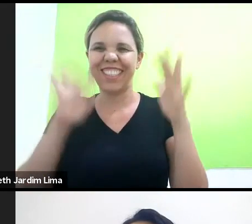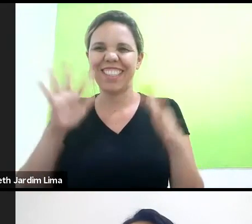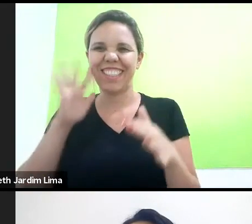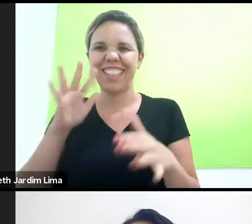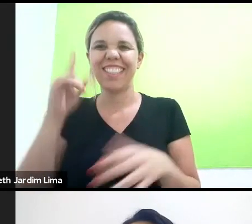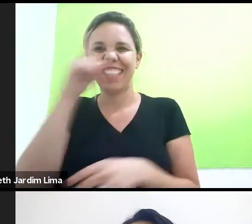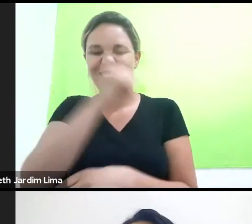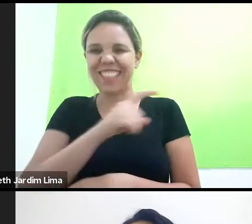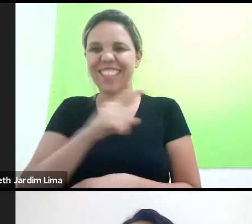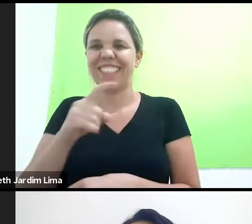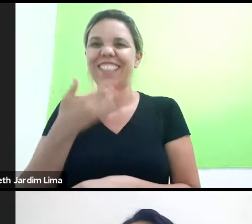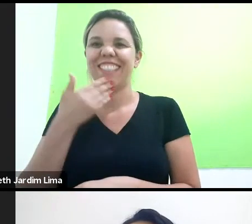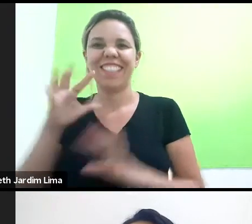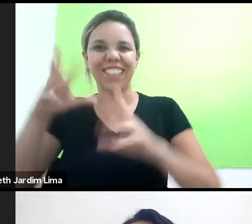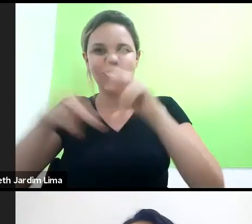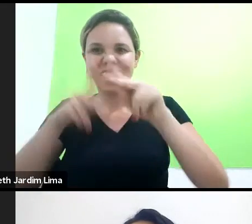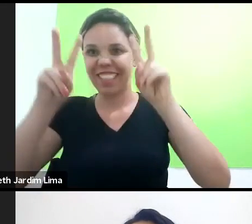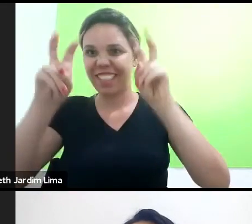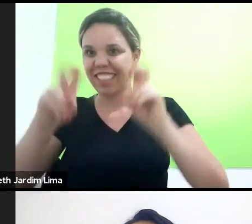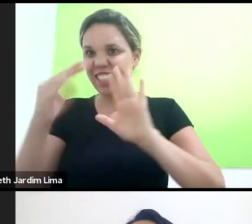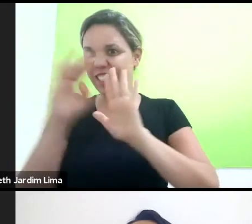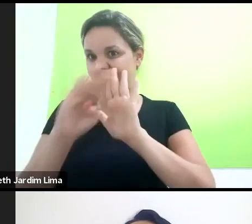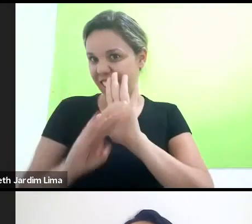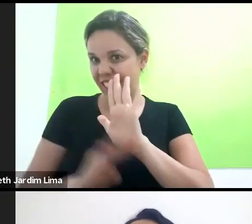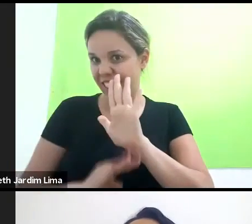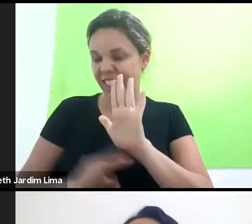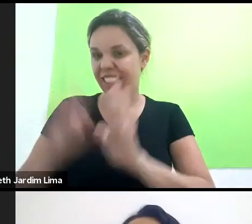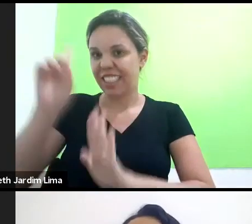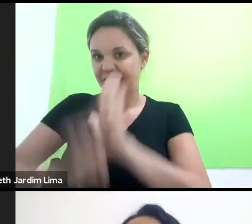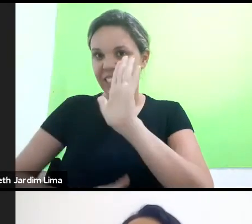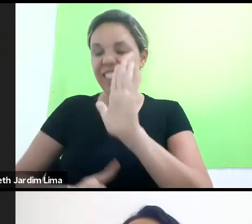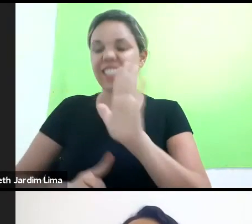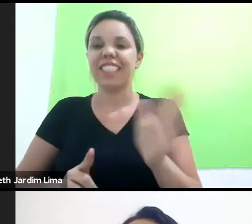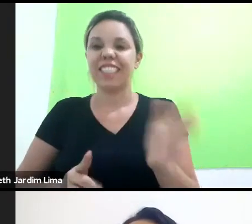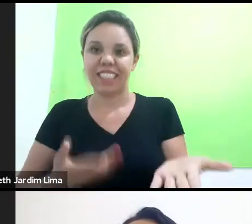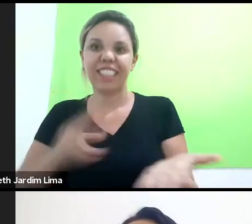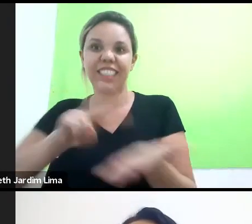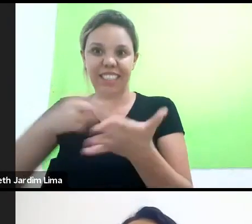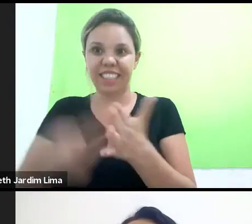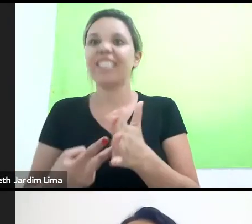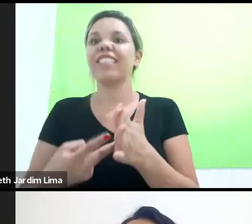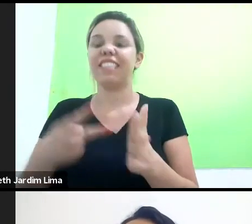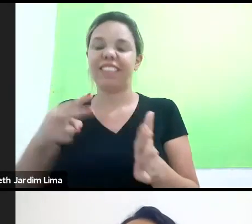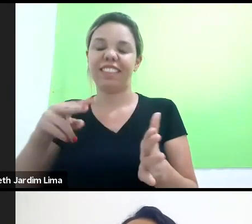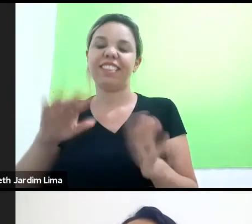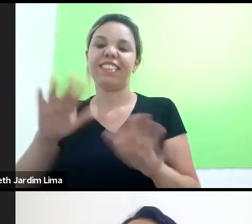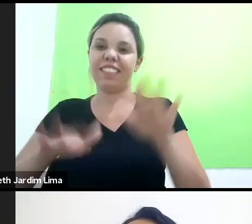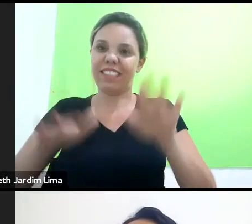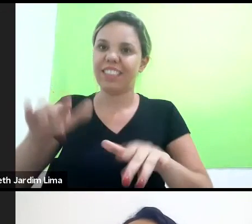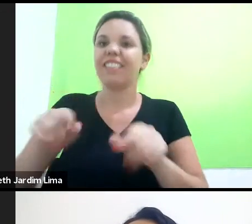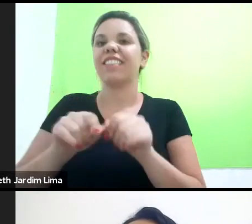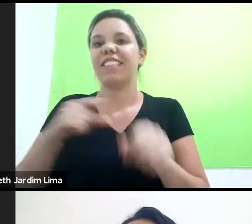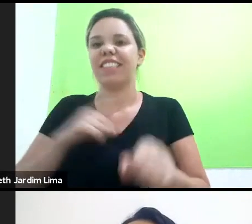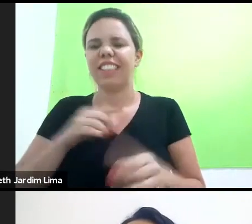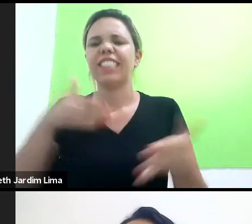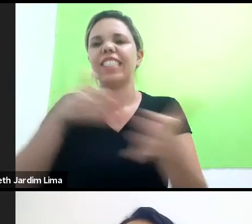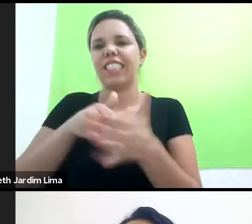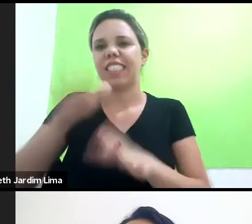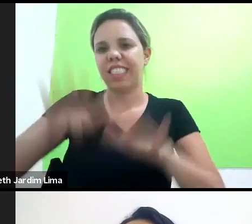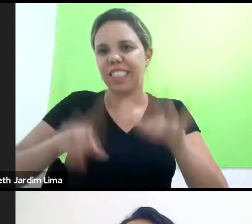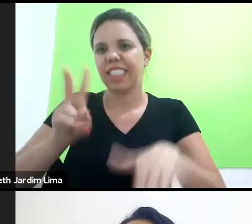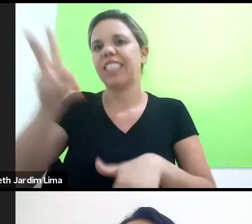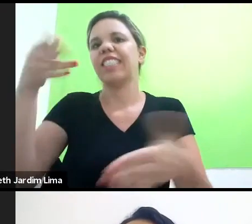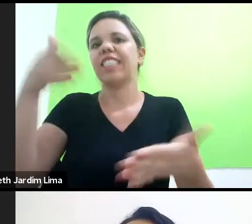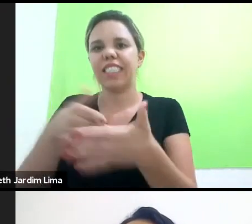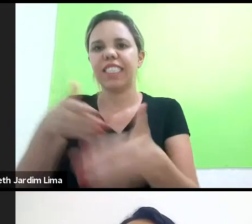difícil, nem todos os termos do direito são interpretáveis, traduzíveis. A gente tem barreiras constantes de acesso,